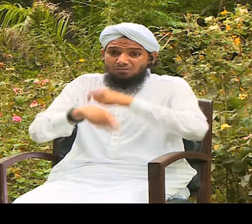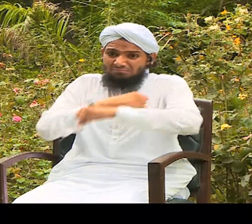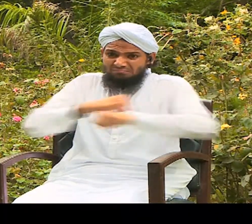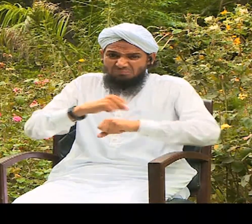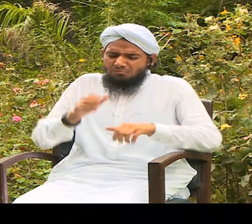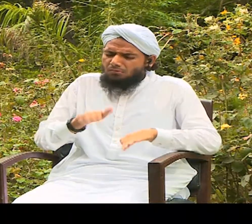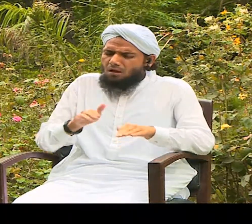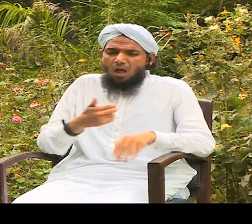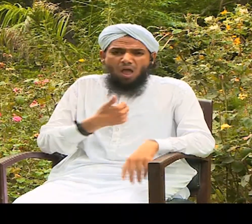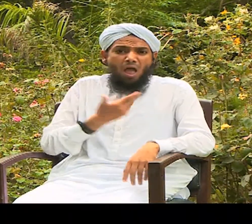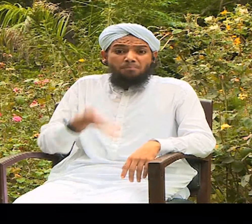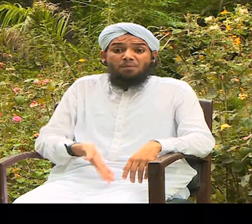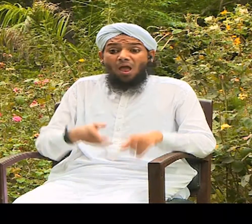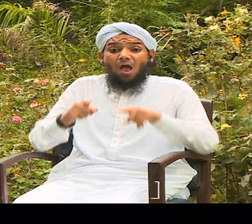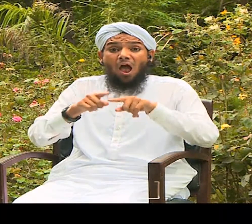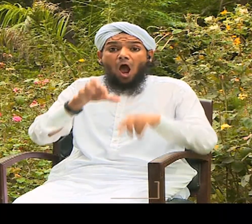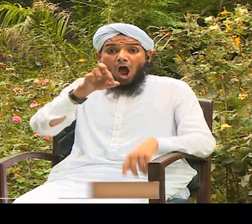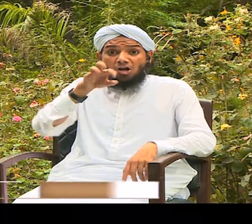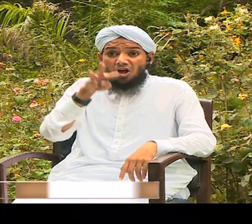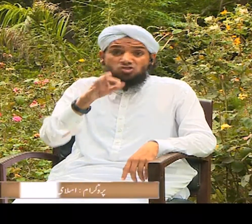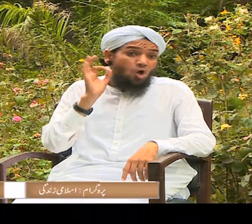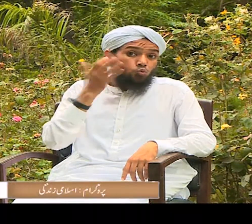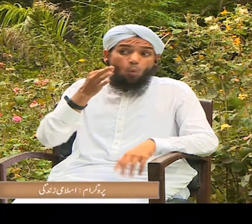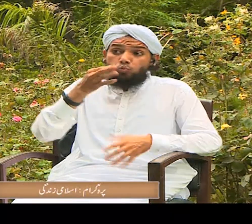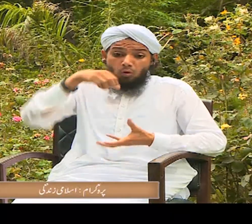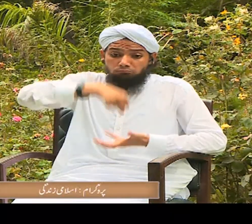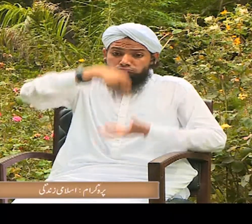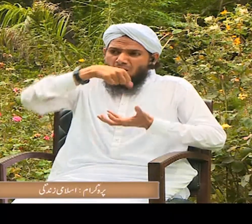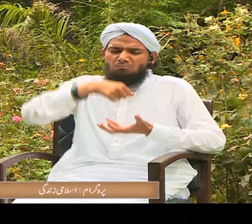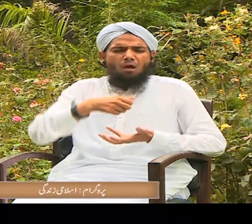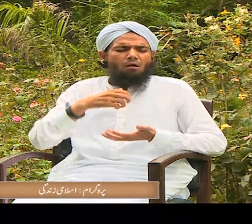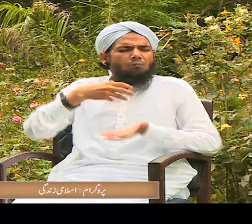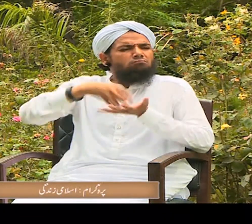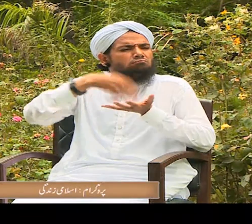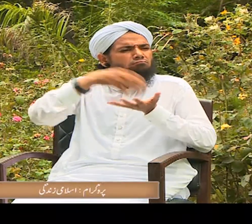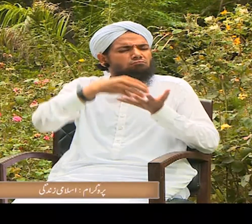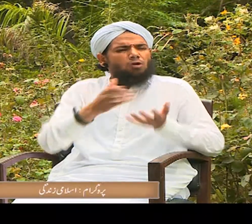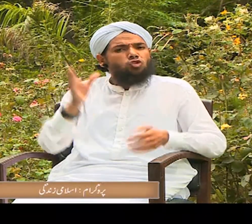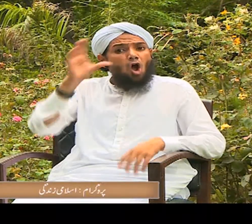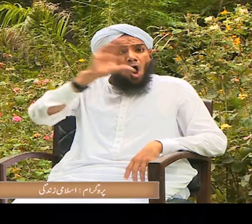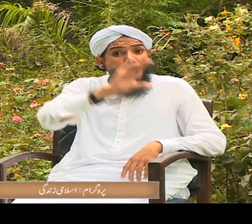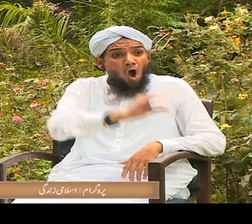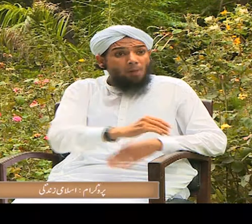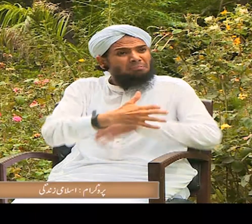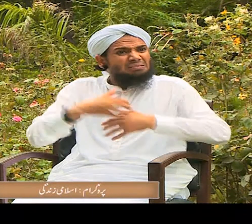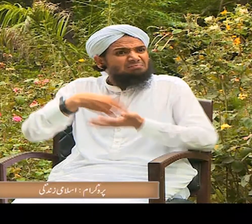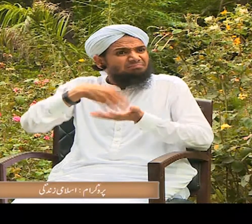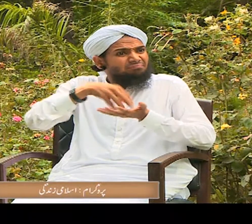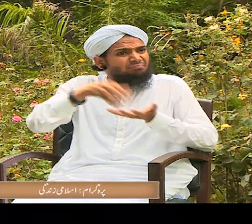بیڑی ڈال لی۔ اس وقت میری ملکیت میں 8000 دینار تھے، وہ سب کے سب میں نے غروب آفتاب سے قبل